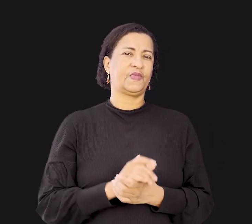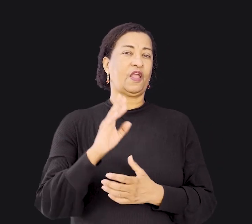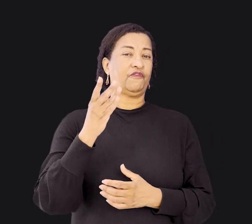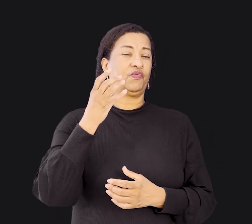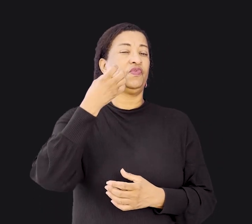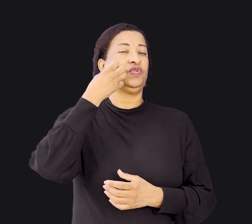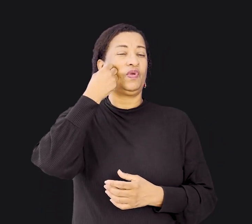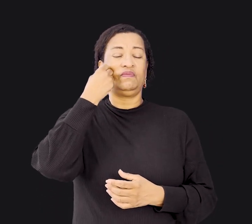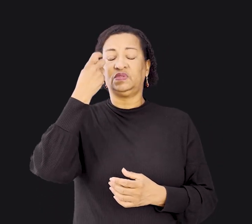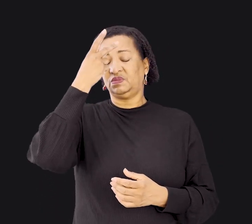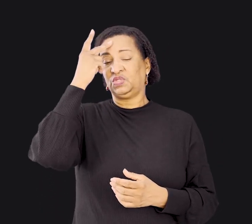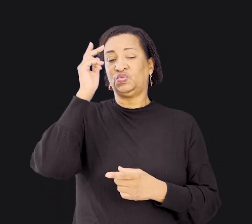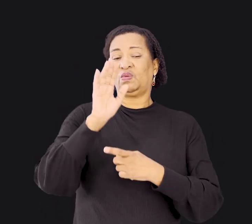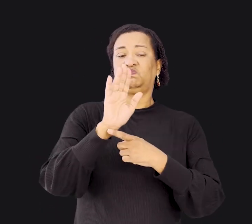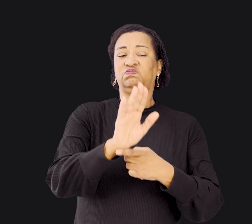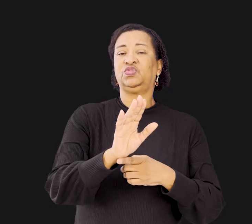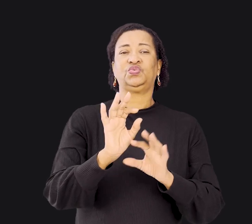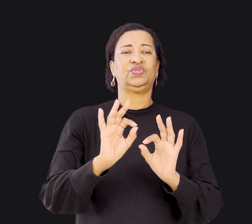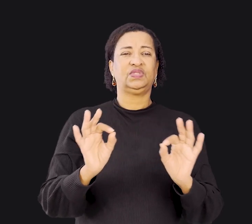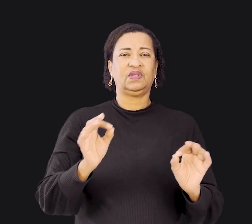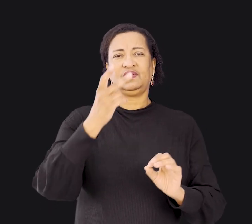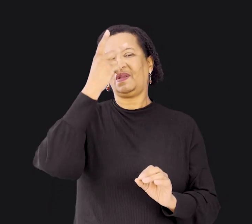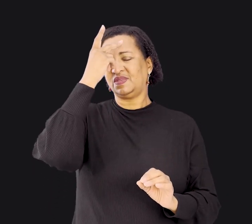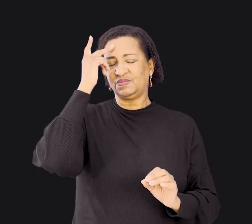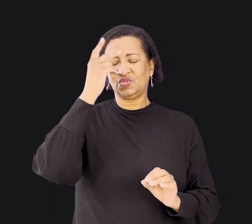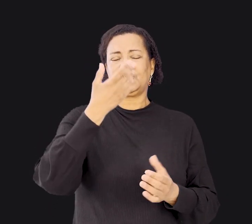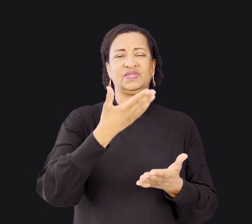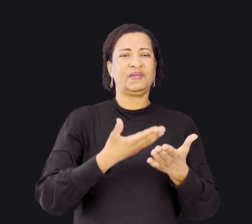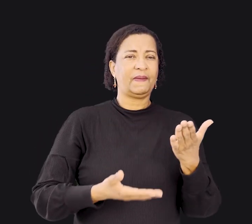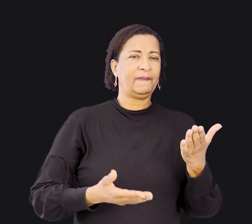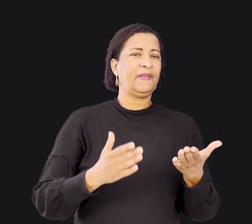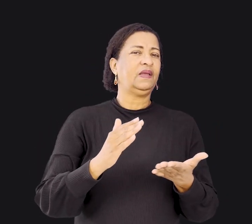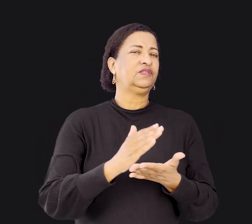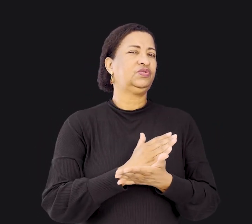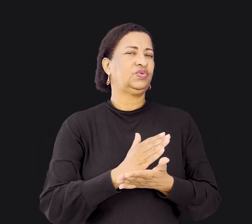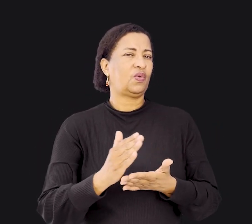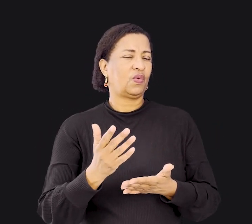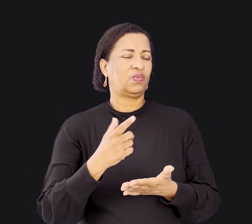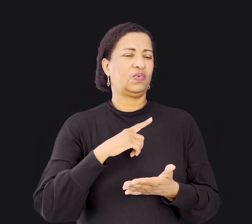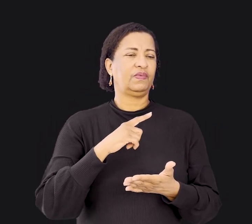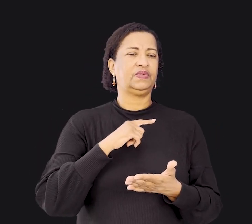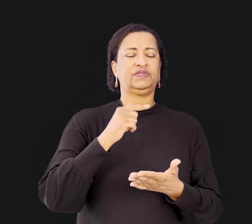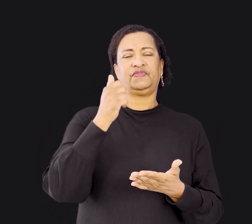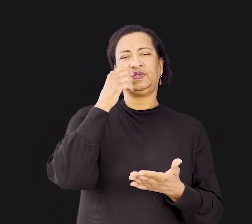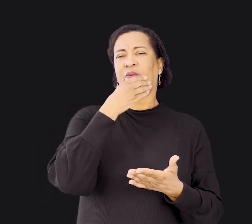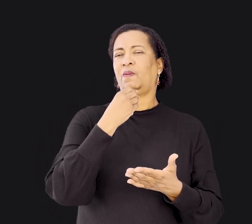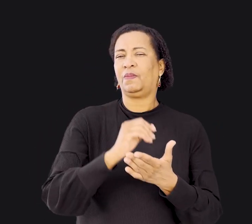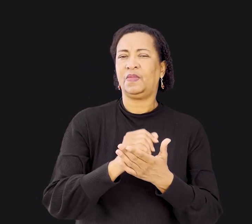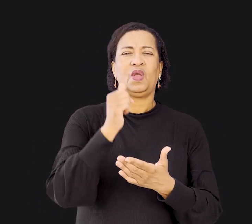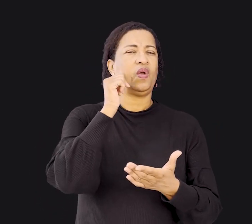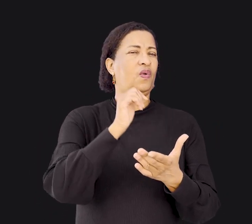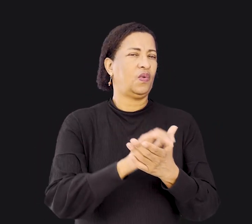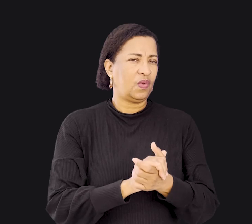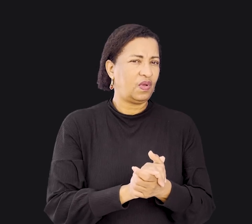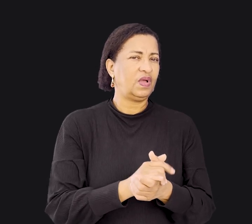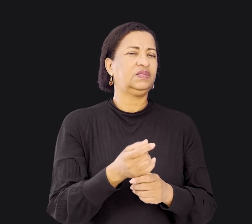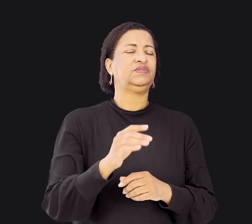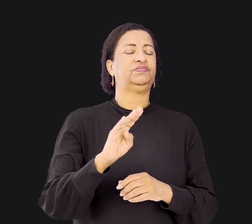daquelas pessoas que passam pela perda do cônjuge de um dos pais ou dos filhos, existem também as viúvas e os órfãos criados pelo